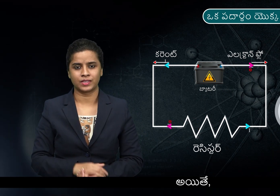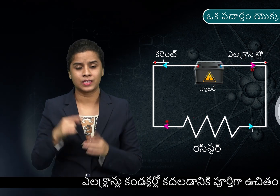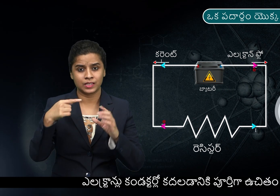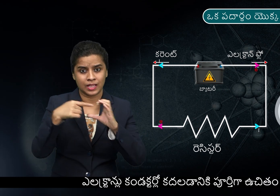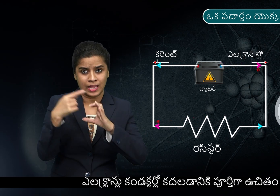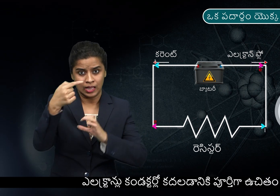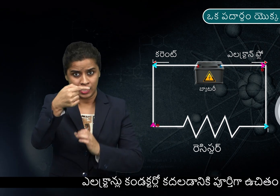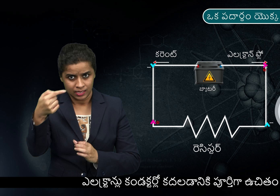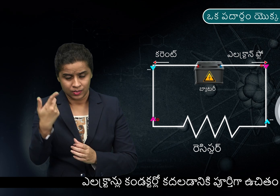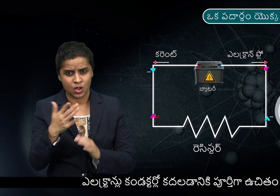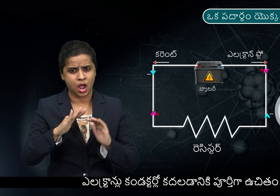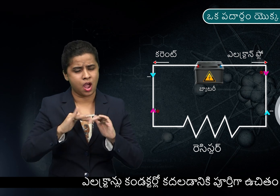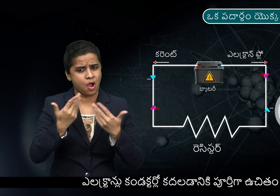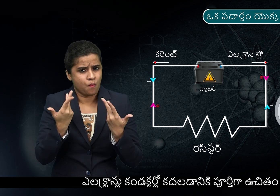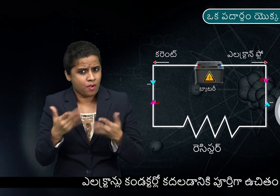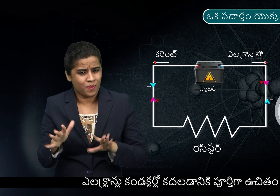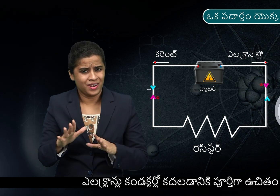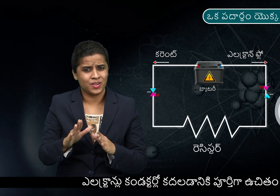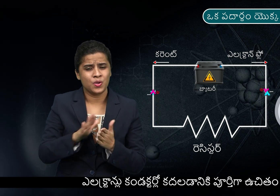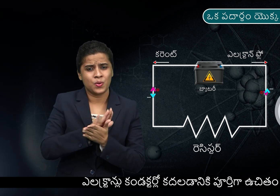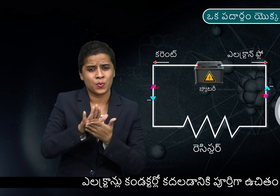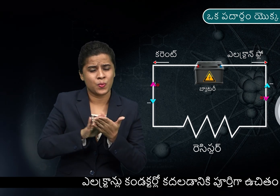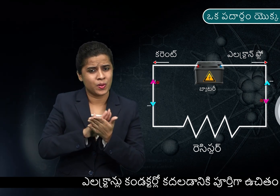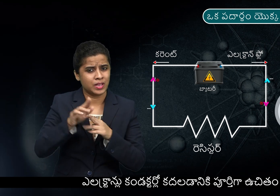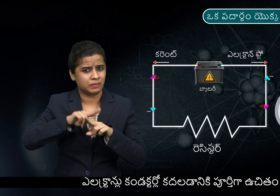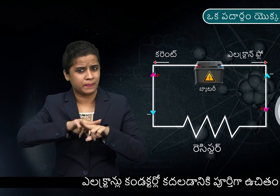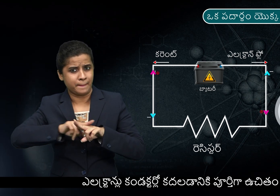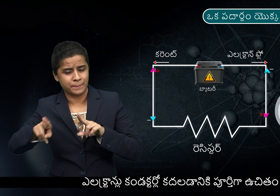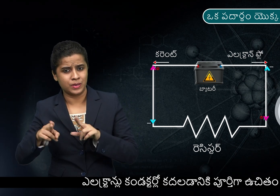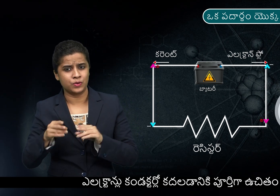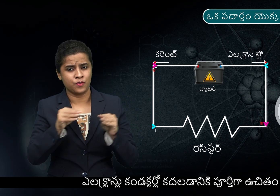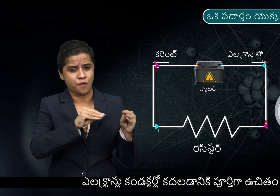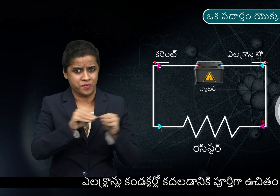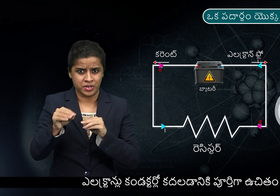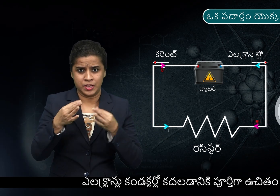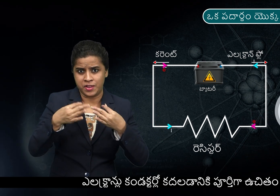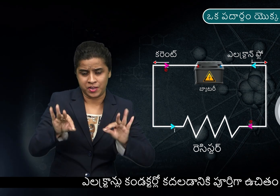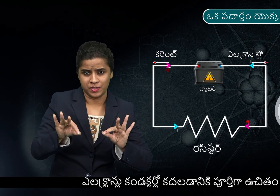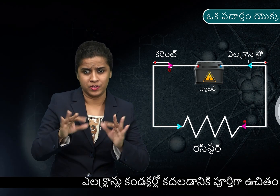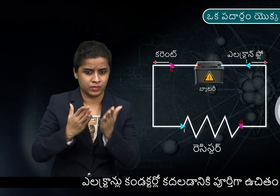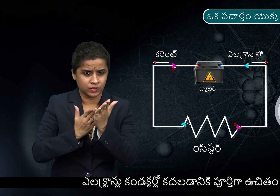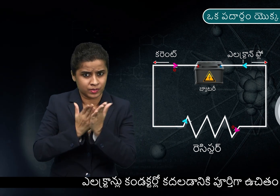అయితే ఎలక్ట్రాన్లు కండక్టర్లో కదలడానికి పూర్తిగా ఉచితం కాదు.